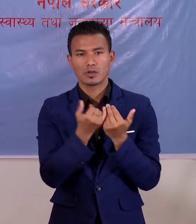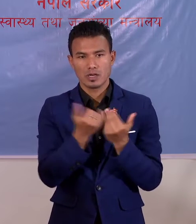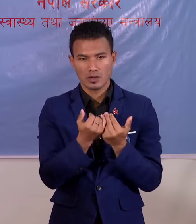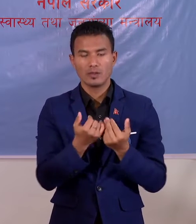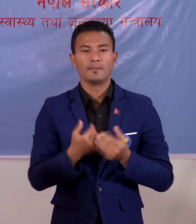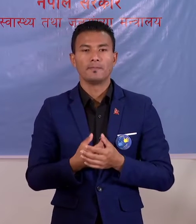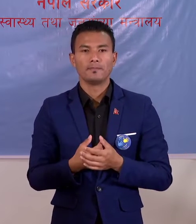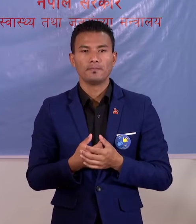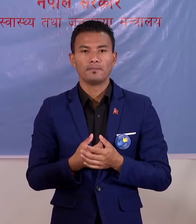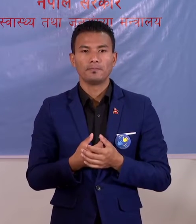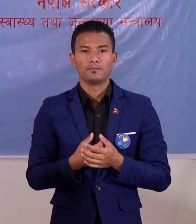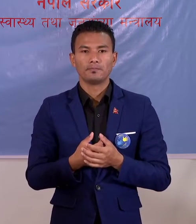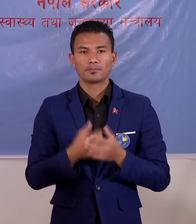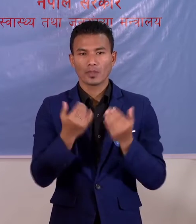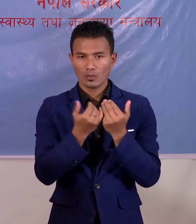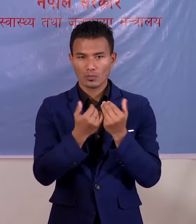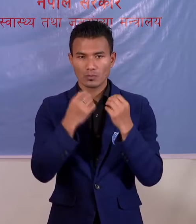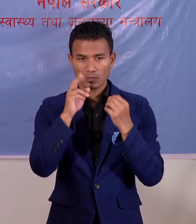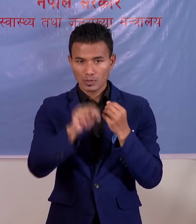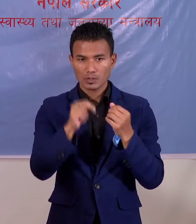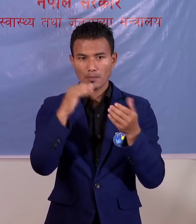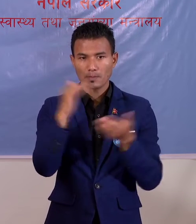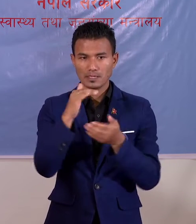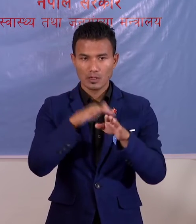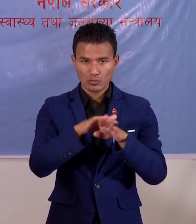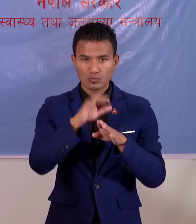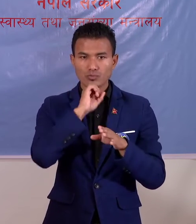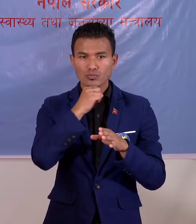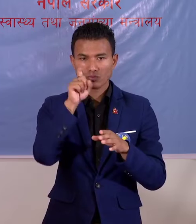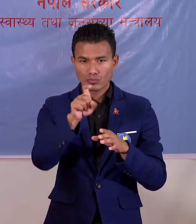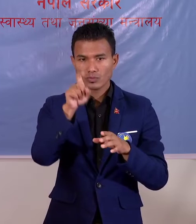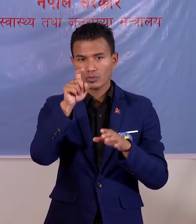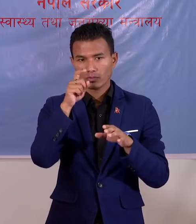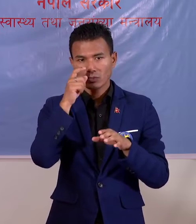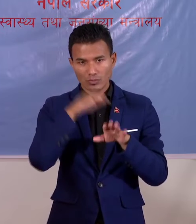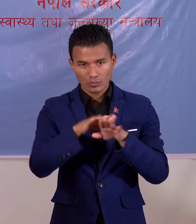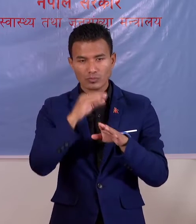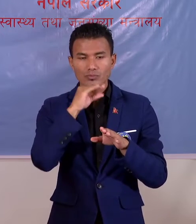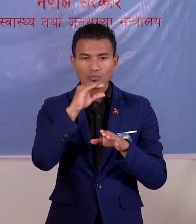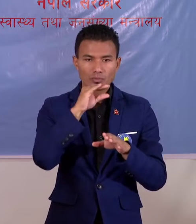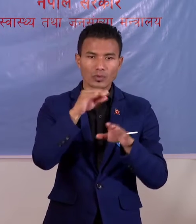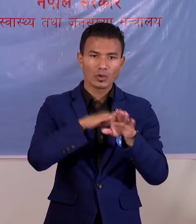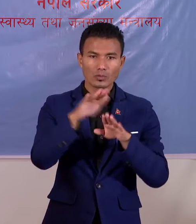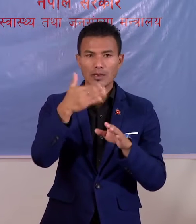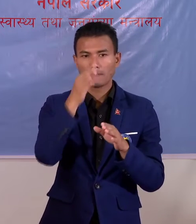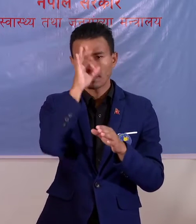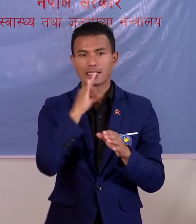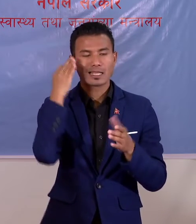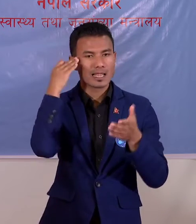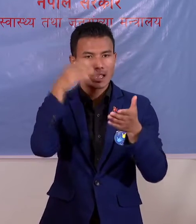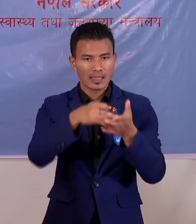गरेर गरौँ। बच्चाहरू, ज्येष्ठ नागरिकहरू, किशोर किशोरीहरूलाई विशेष ध्यान